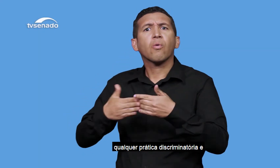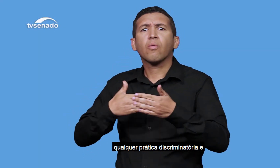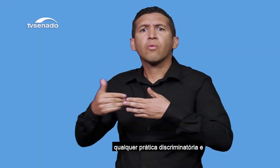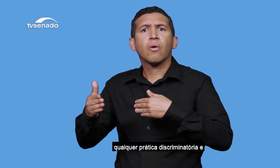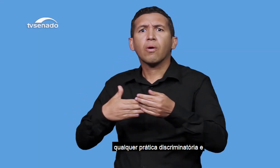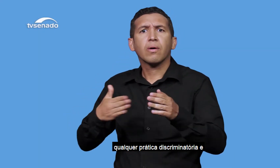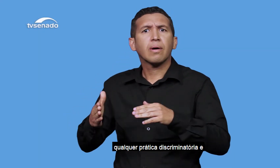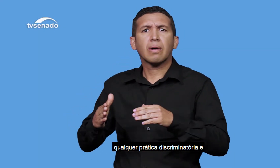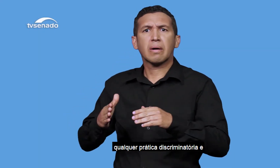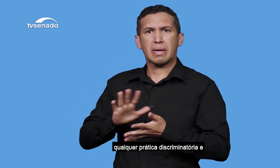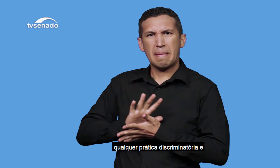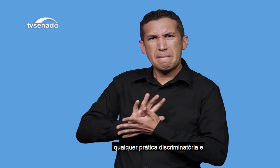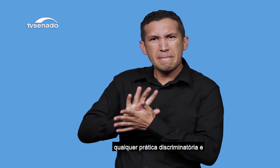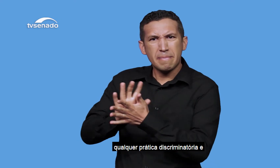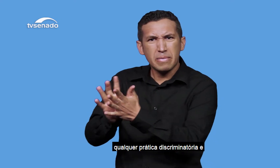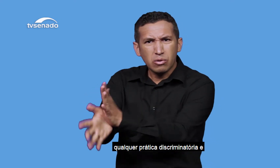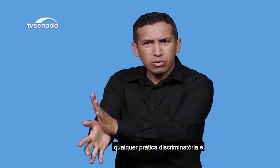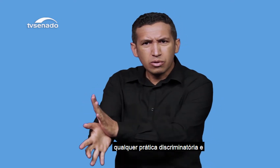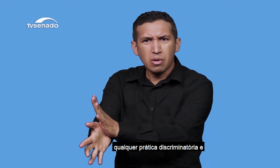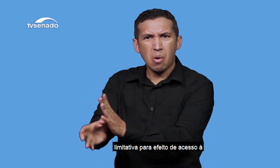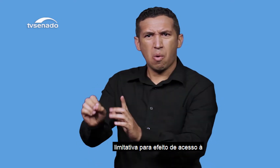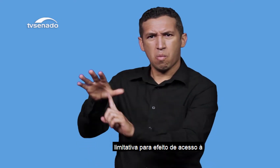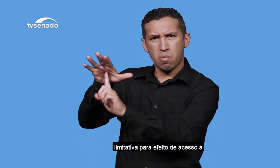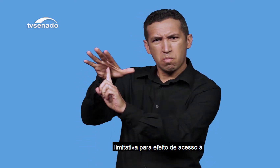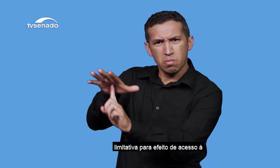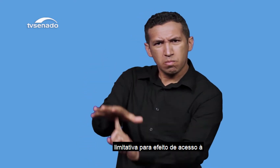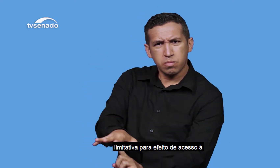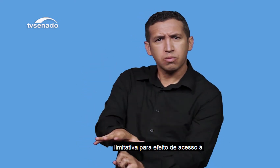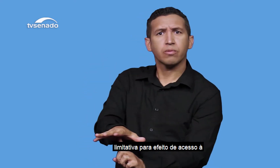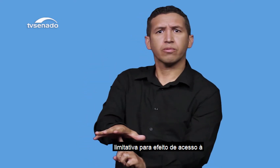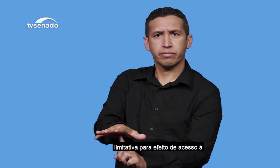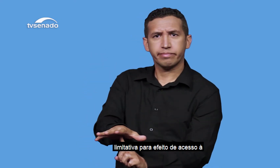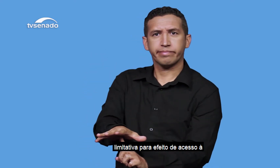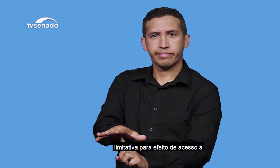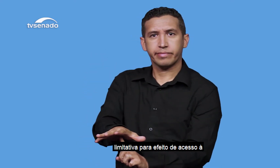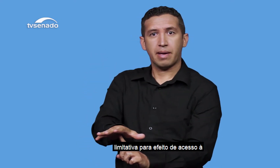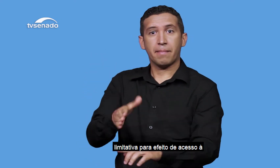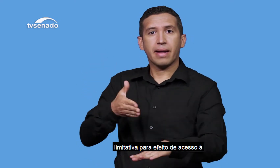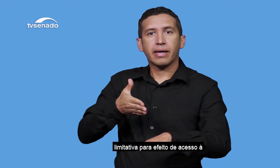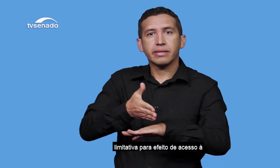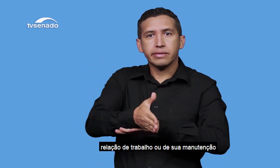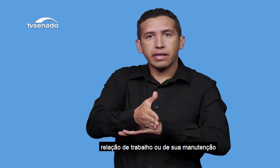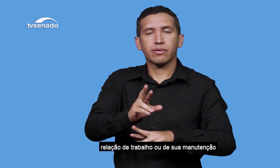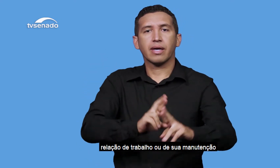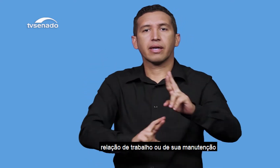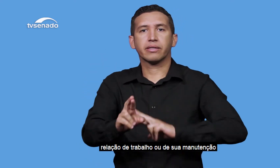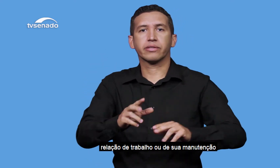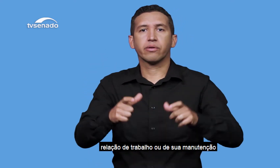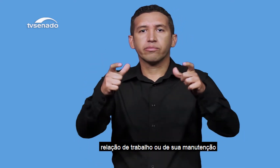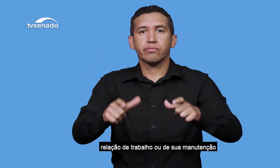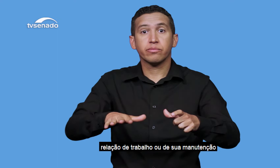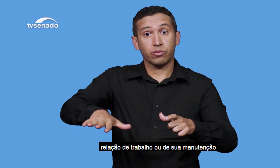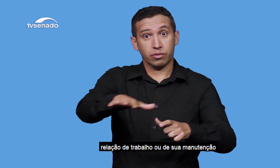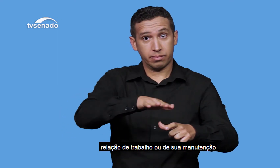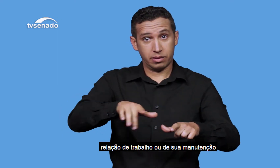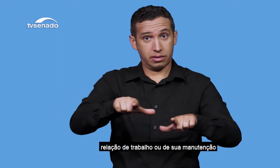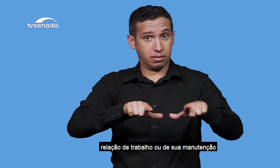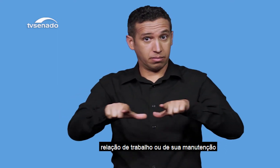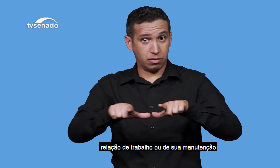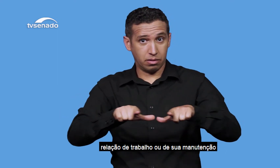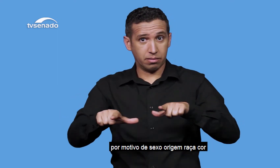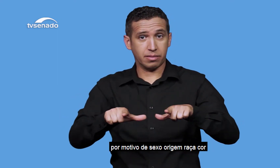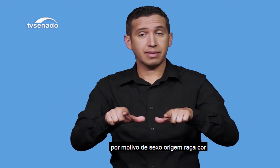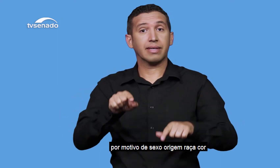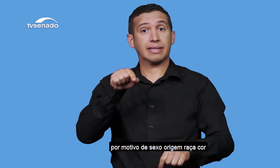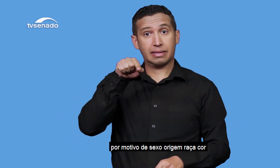de qualquer prática discriminatória e limitativa para efeito de acesso à relação de trabalho ou de